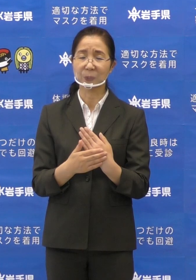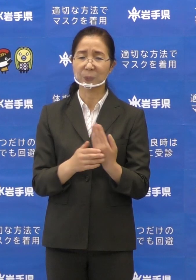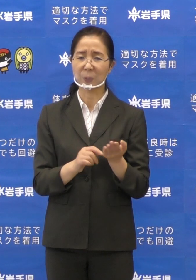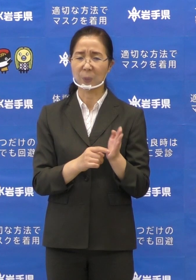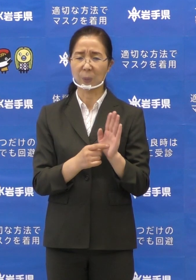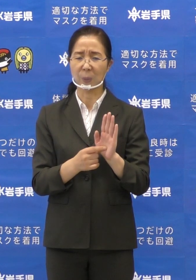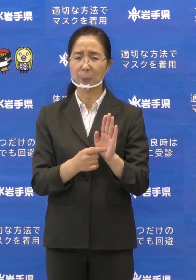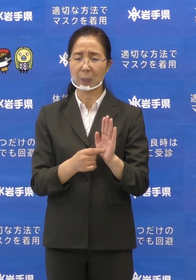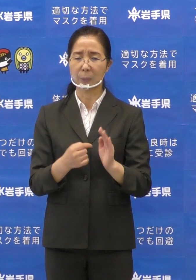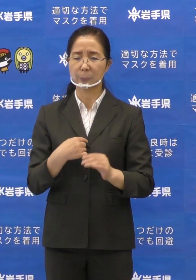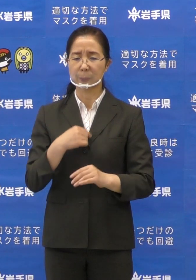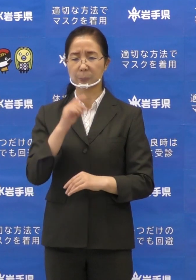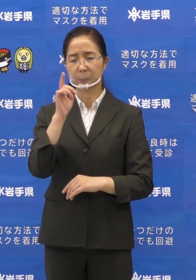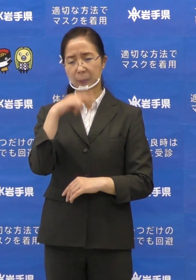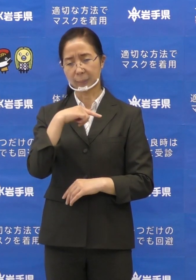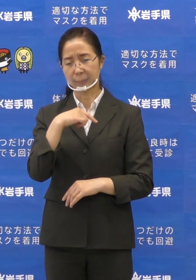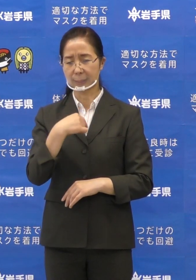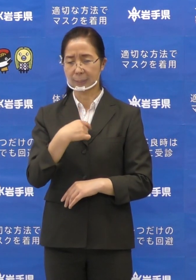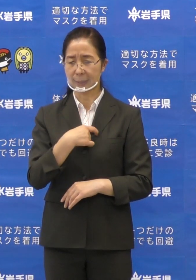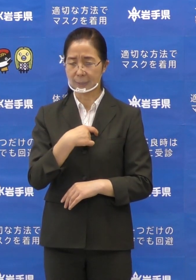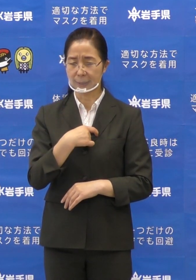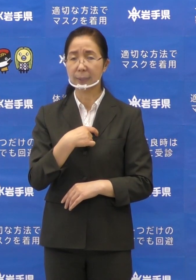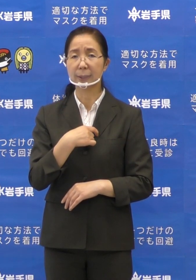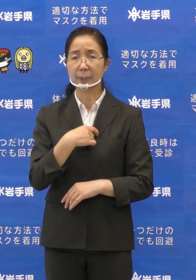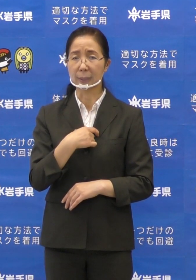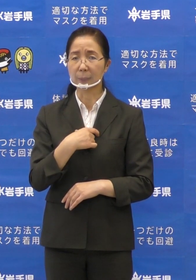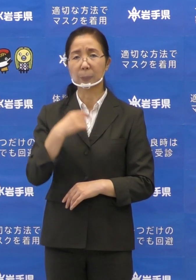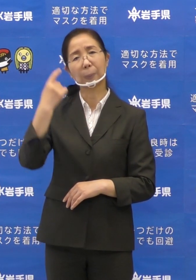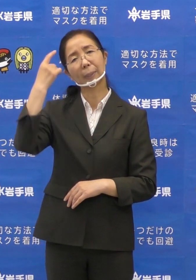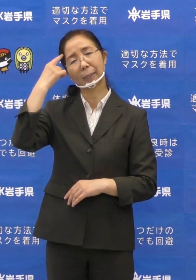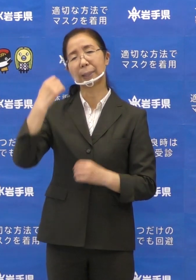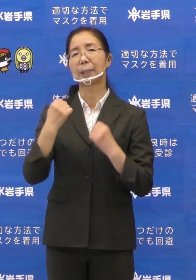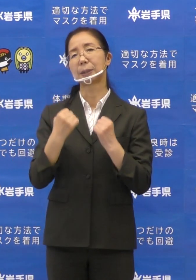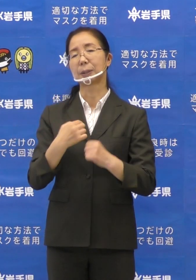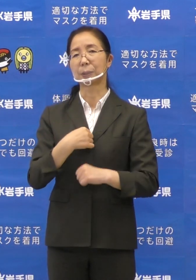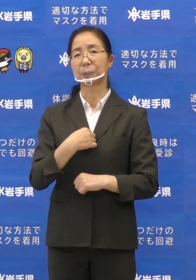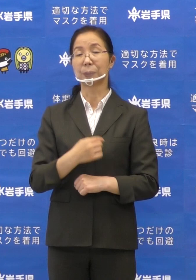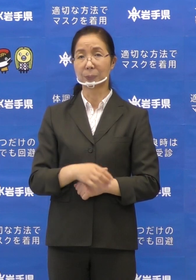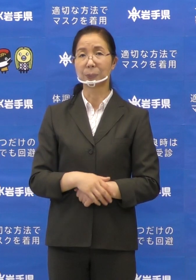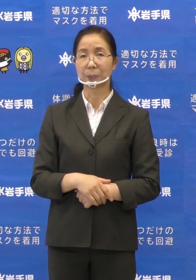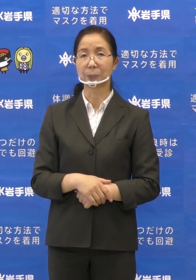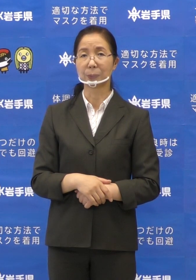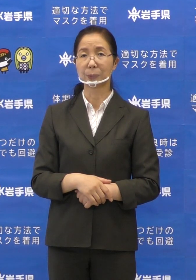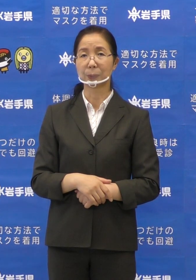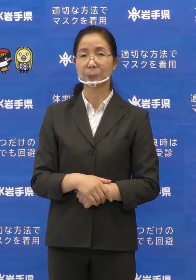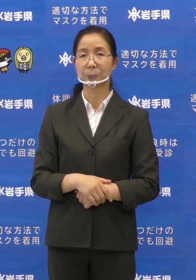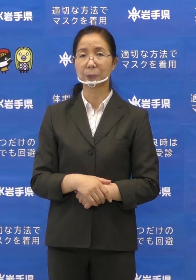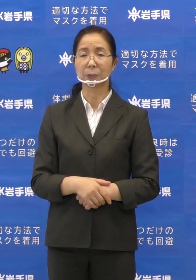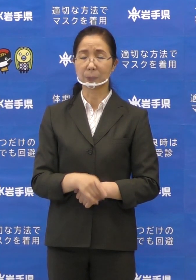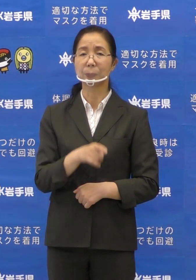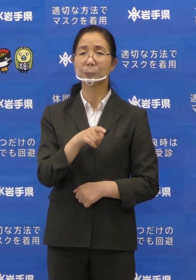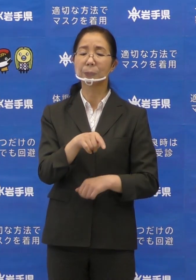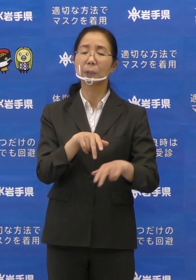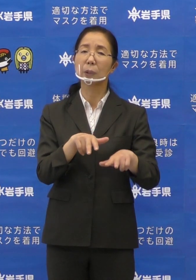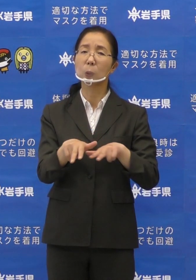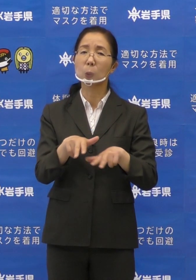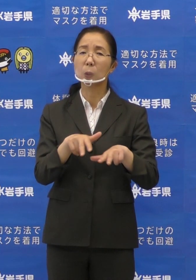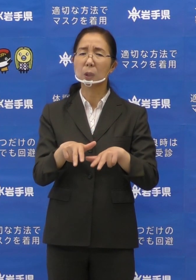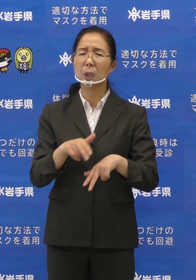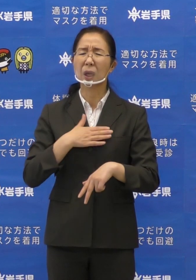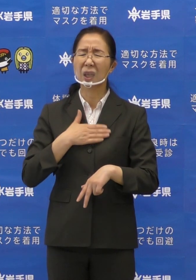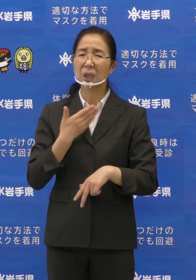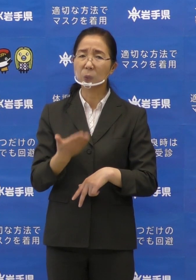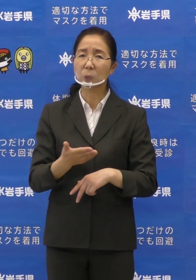出すのもこう良くないなということも考えるわけですが、 行政不服審査の手続きを